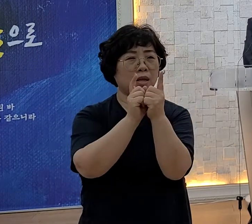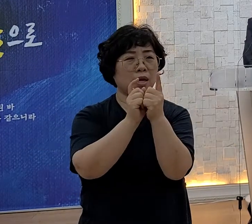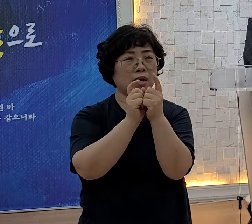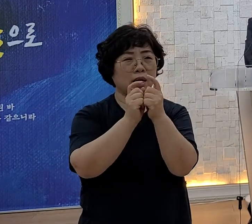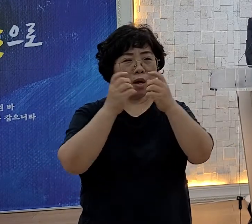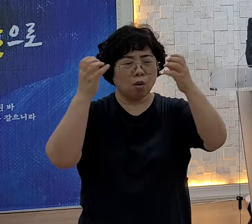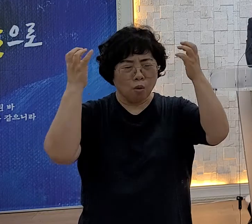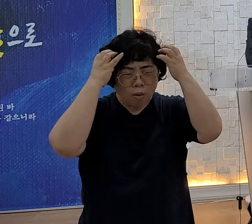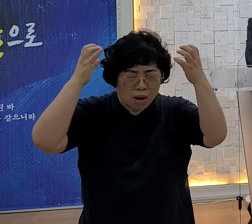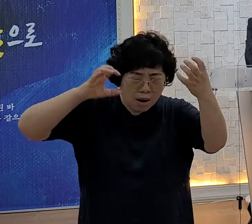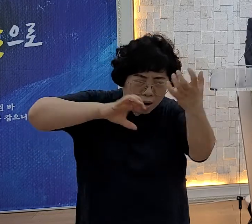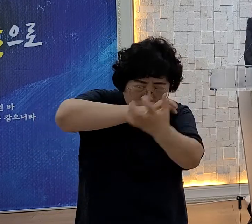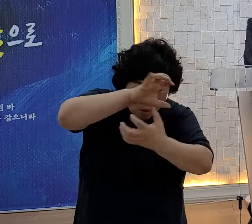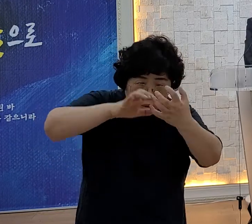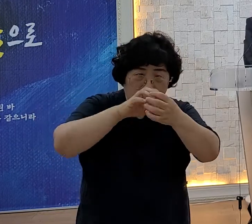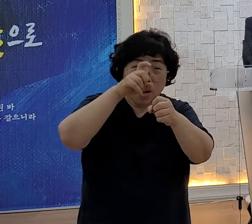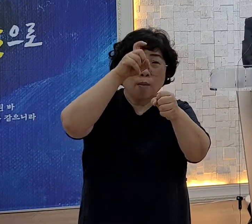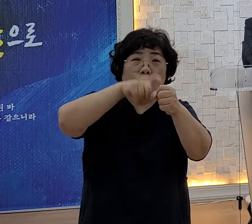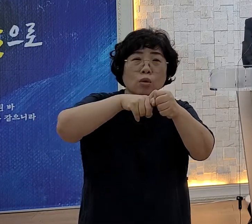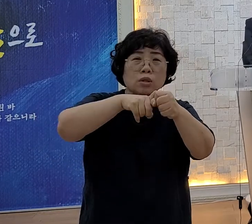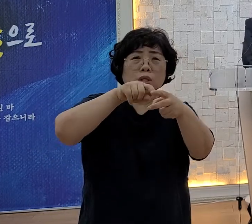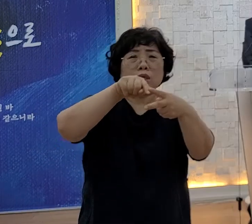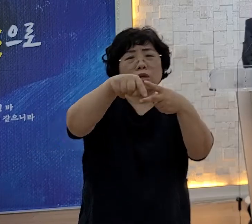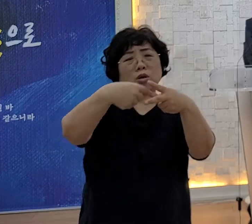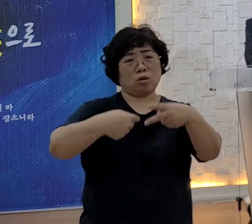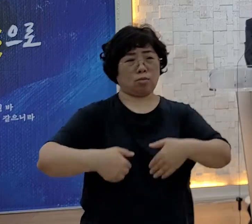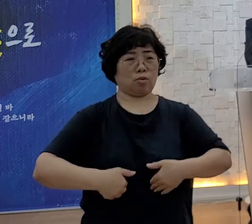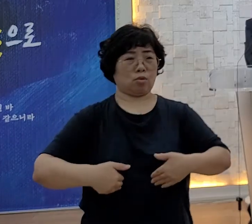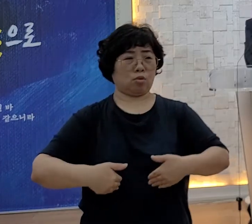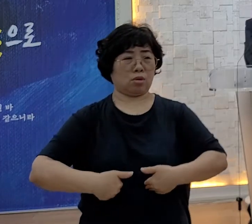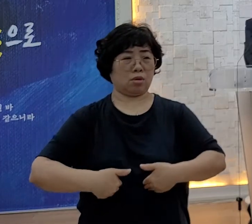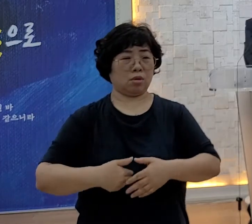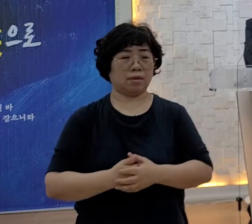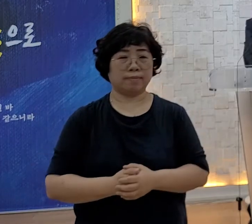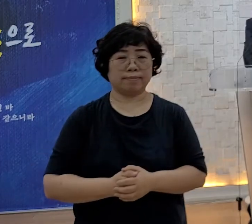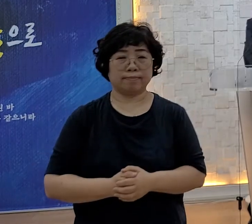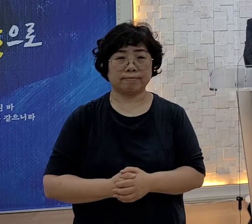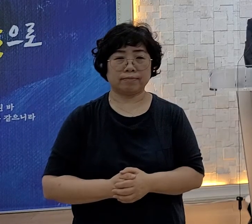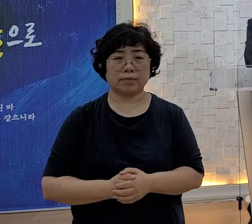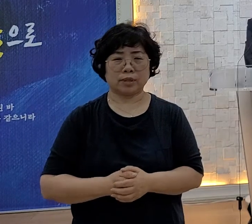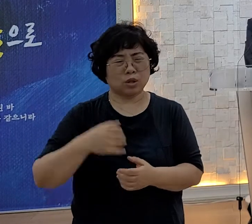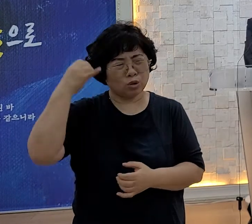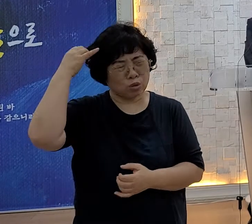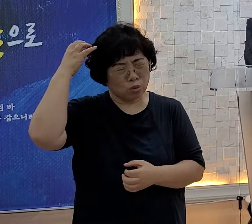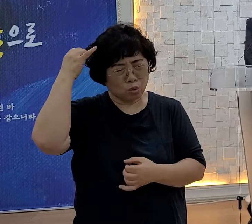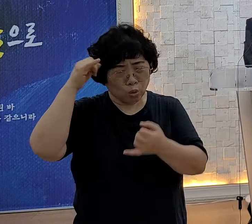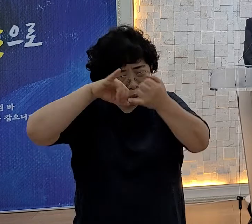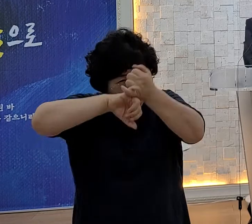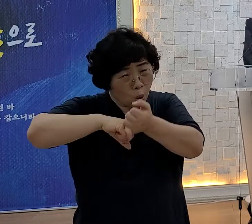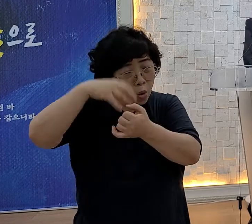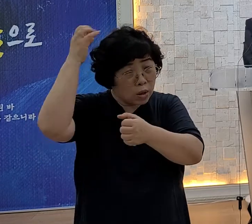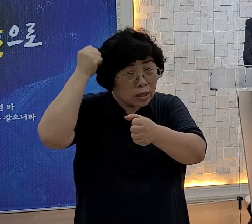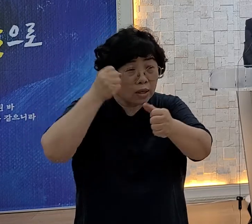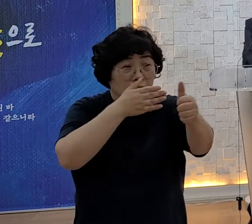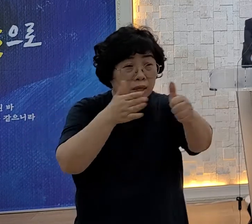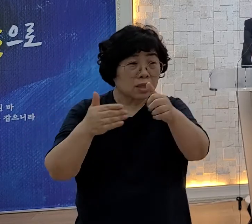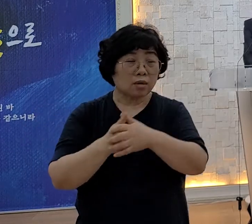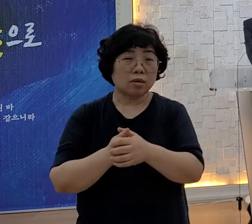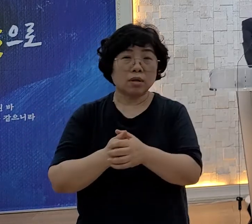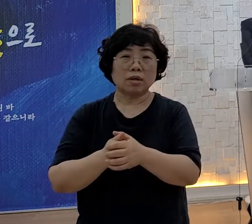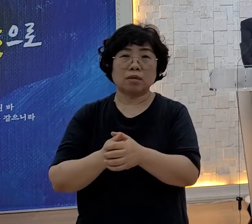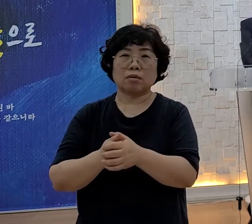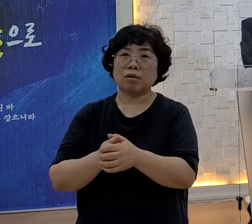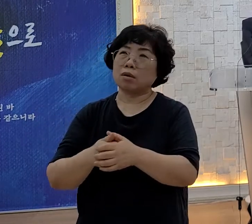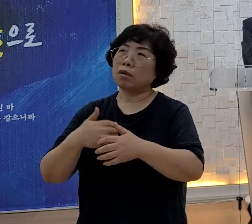목적을 잘 이해해야 한다. 여러분 이거 꼭 기억하세요. 이 즐거워한다는 것과 이게